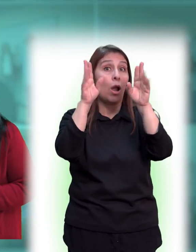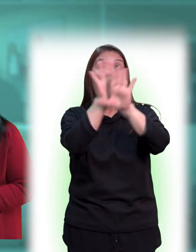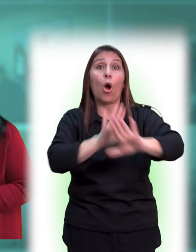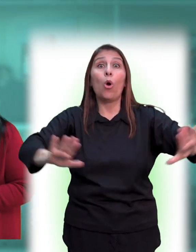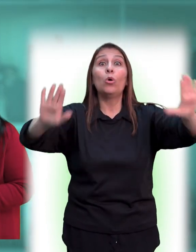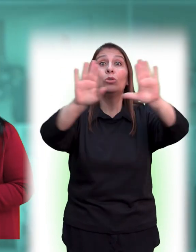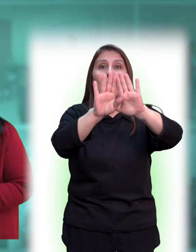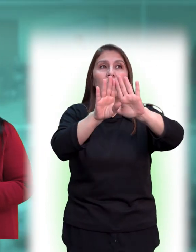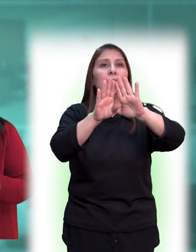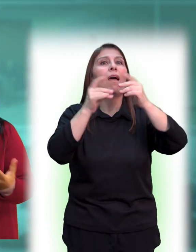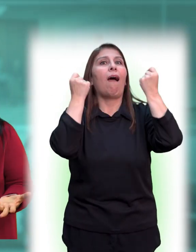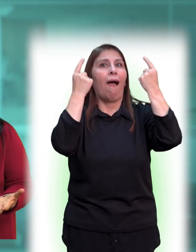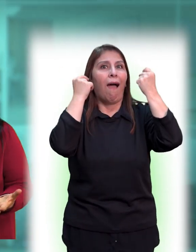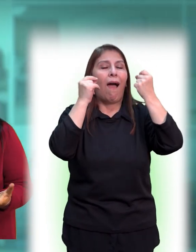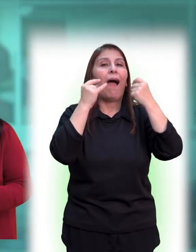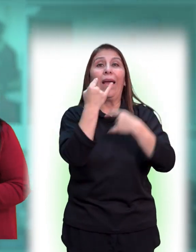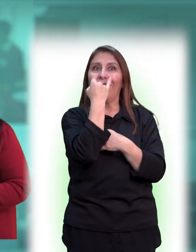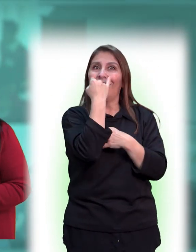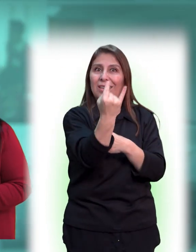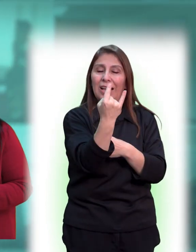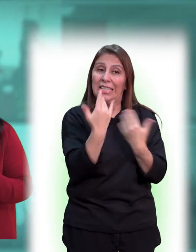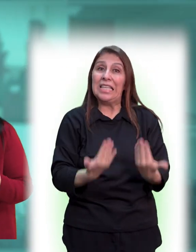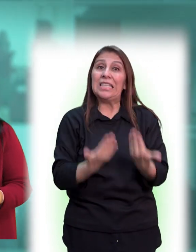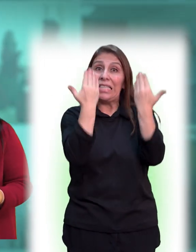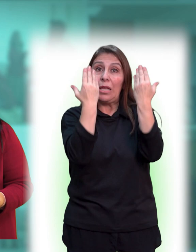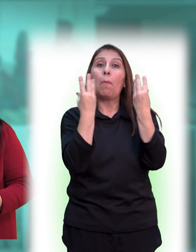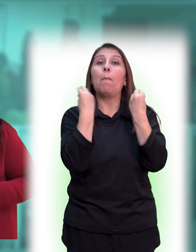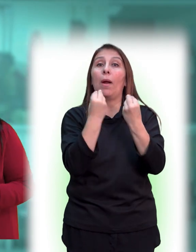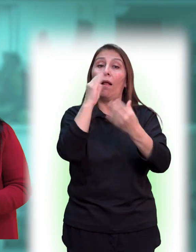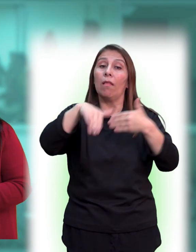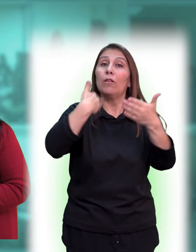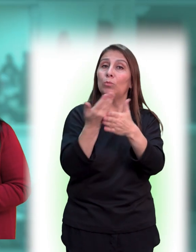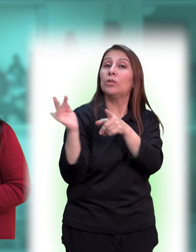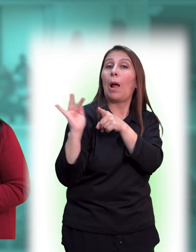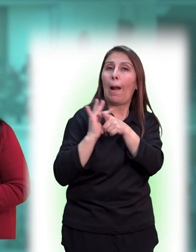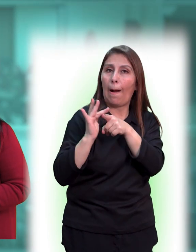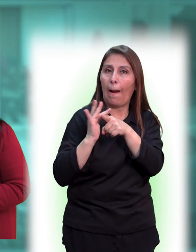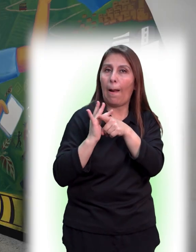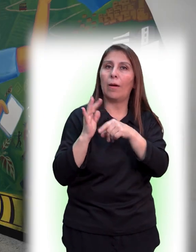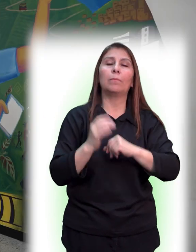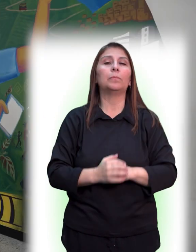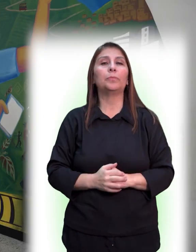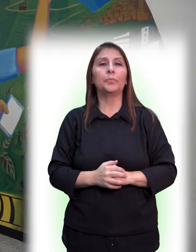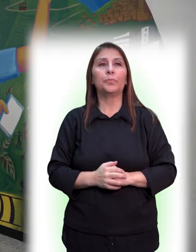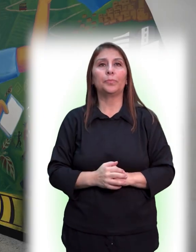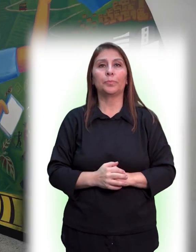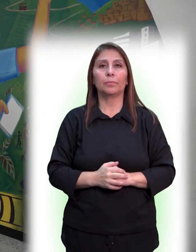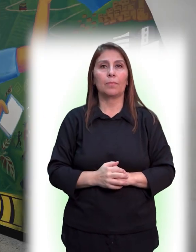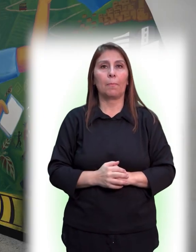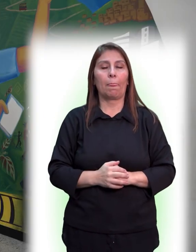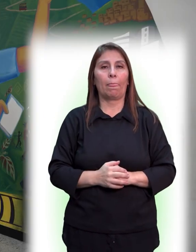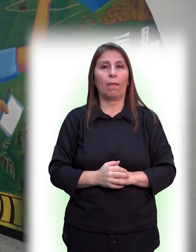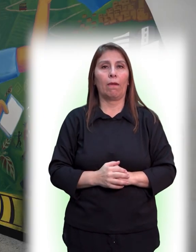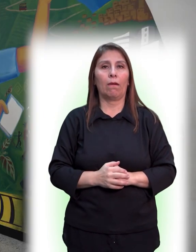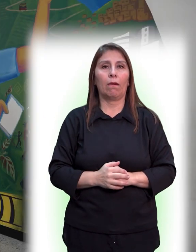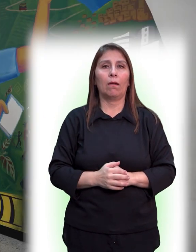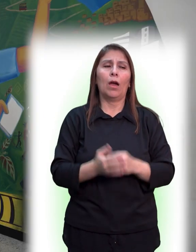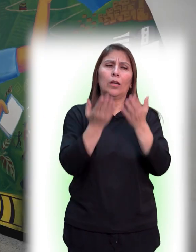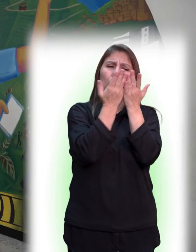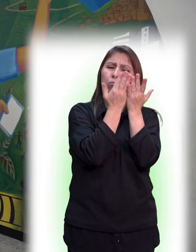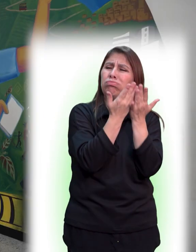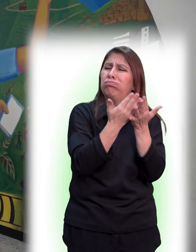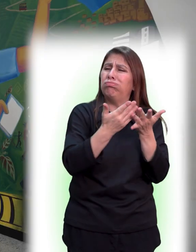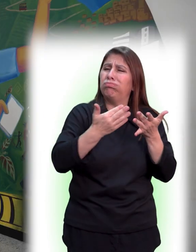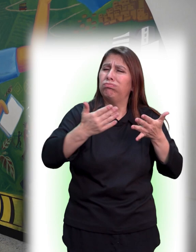que para todos esto haya sido de interés y que nos sirva y lo empecemos a implementar. Ha sido un largo camino el